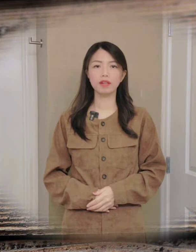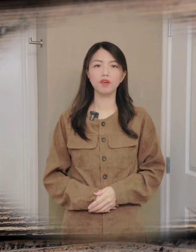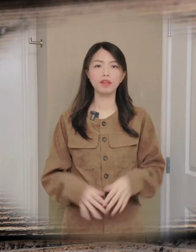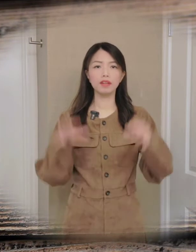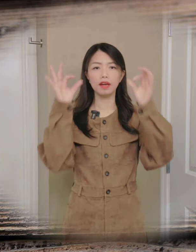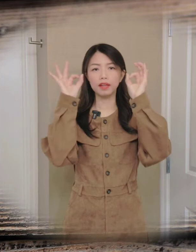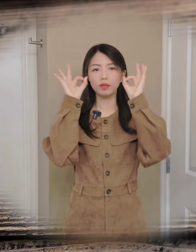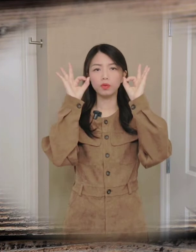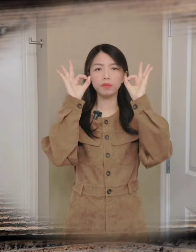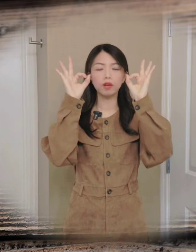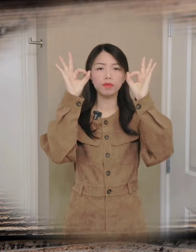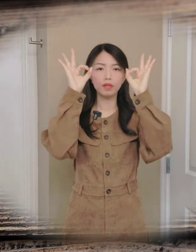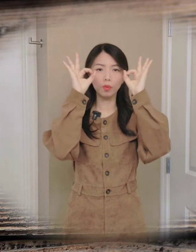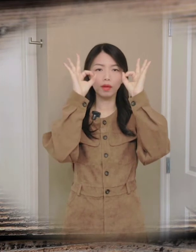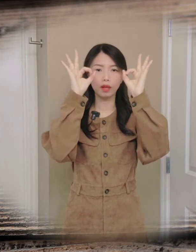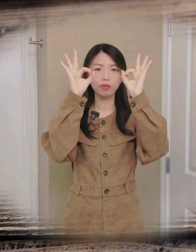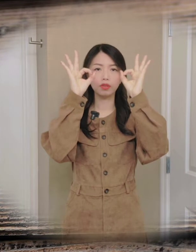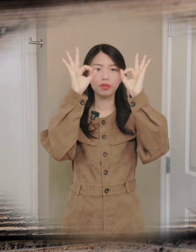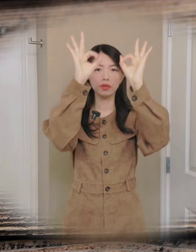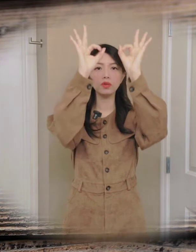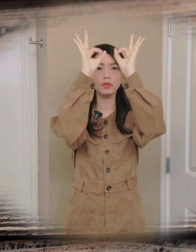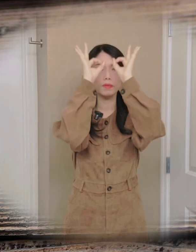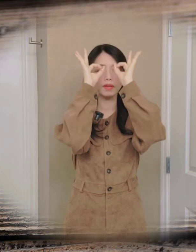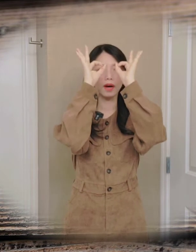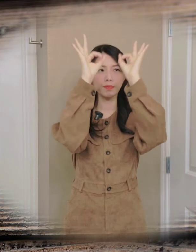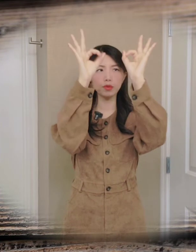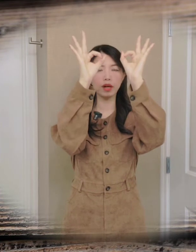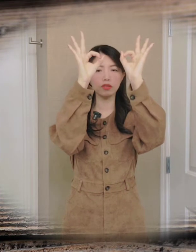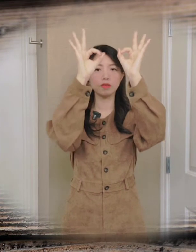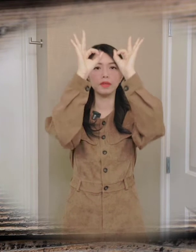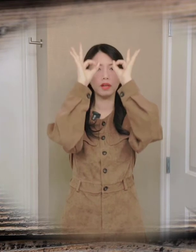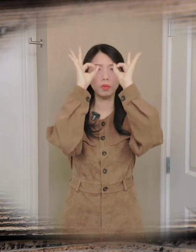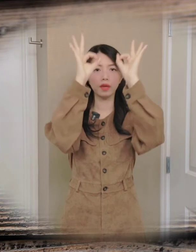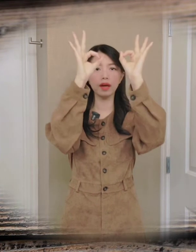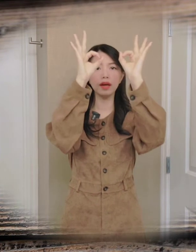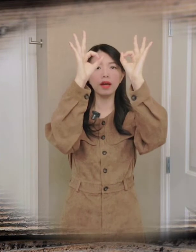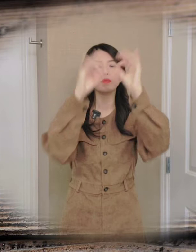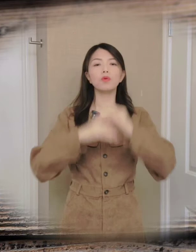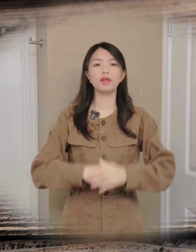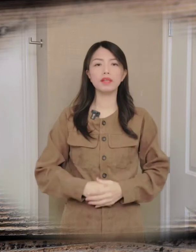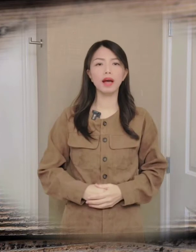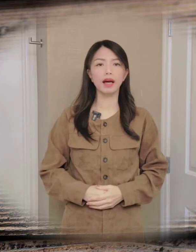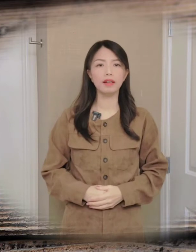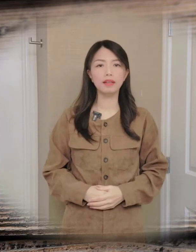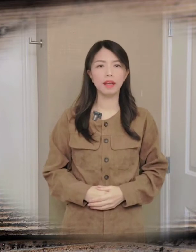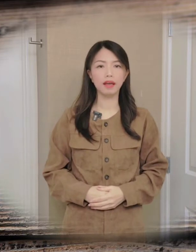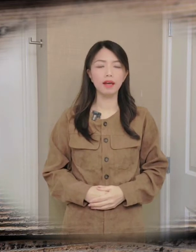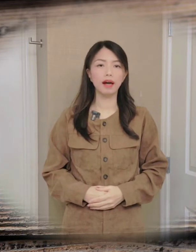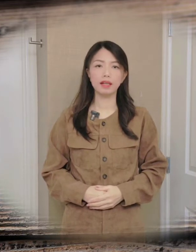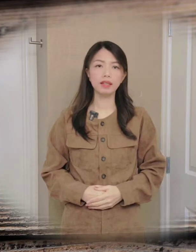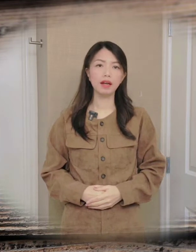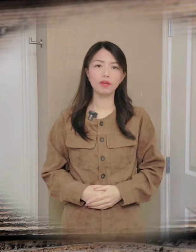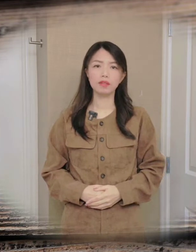보다라고 한 뜻의 수어는 양손 엄지검지를 동그랗게 붙여주시고 눈앞에서 앞으로 나가주시면 돼요. 보다. 보이지 않을